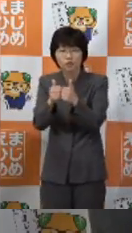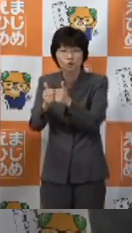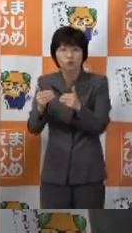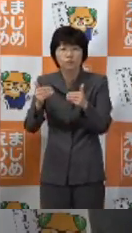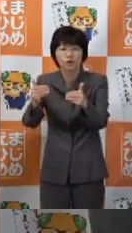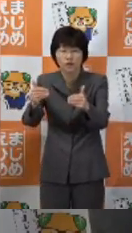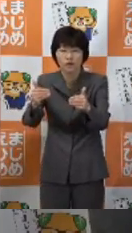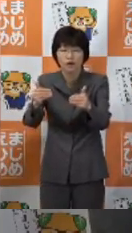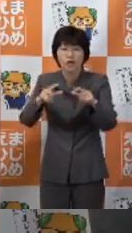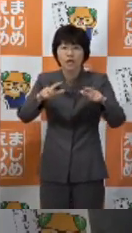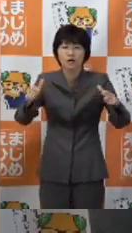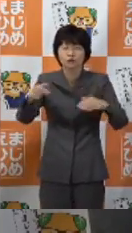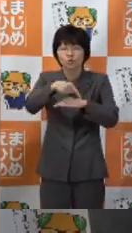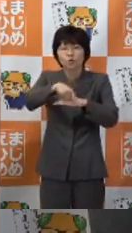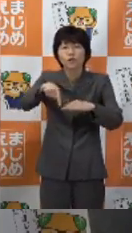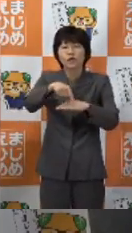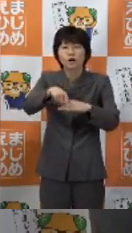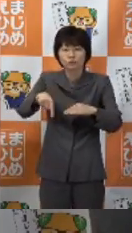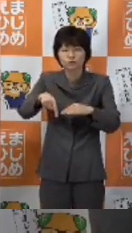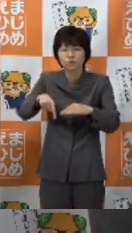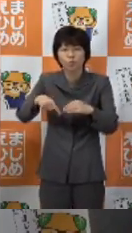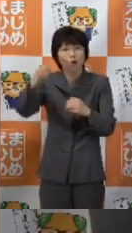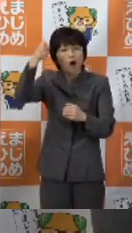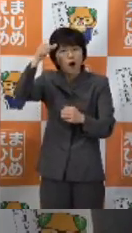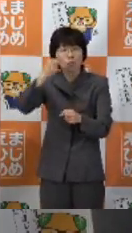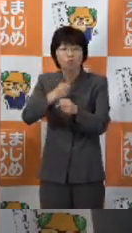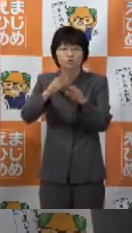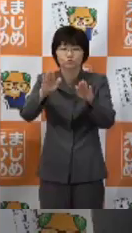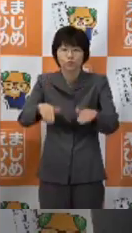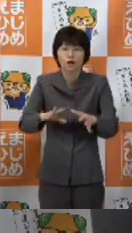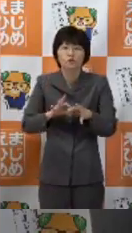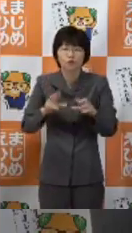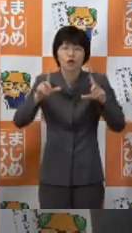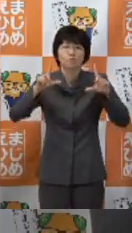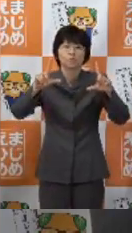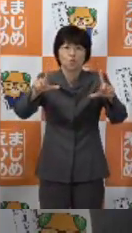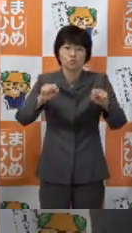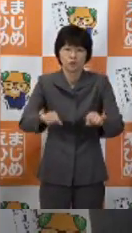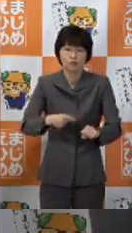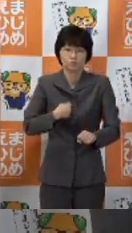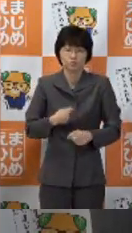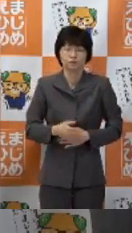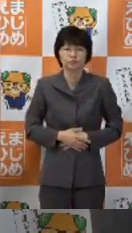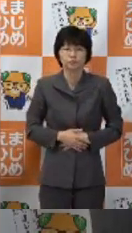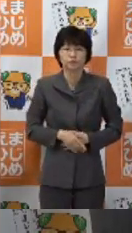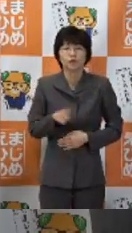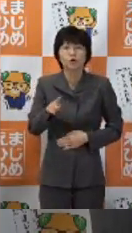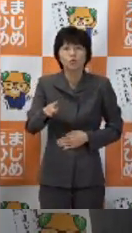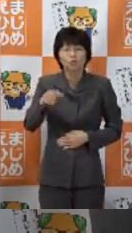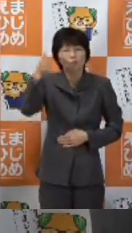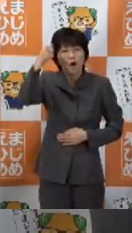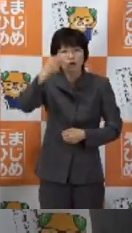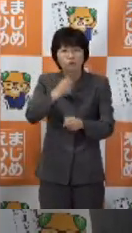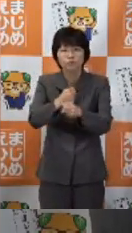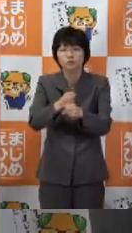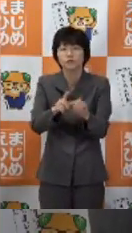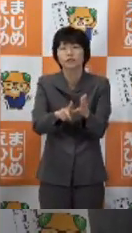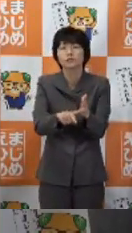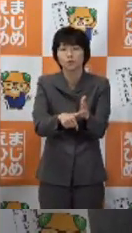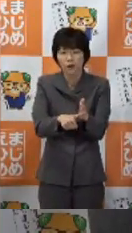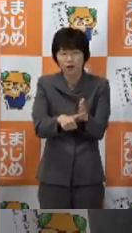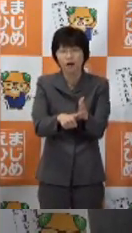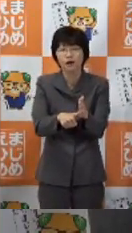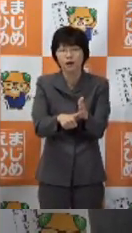て庁内検討をすべて見たところで本当に拡張型作のソはを作成したので勉強